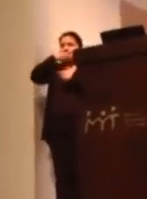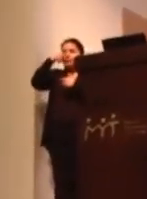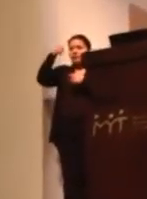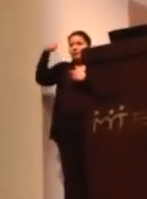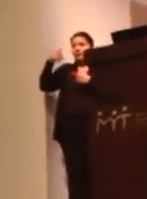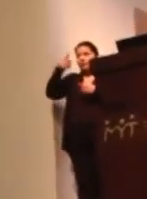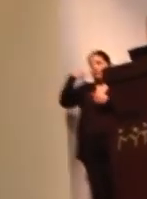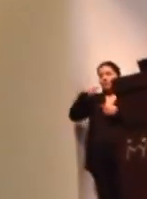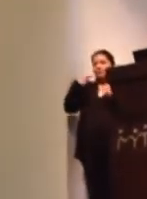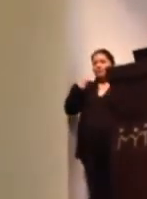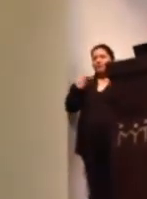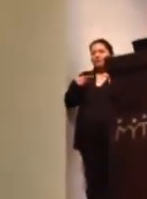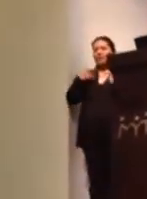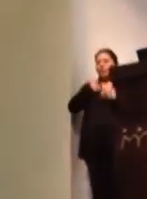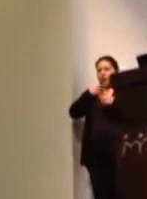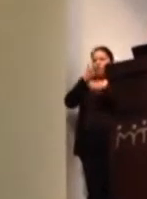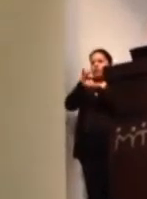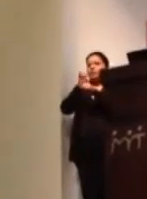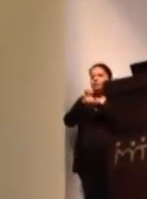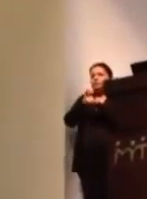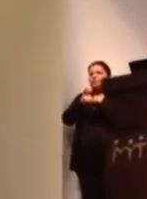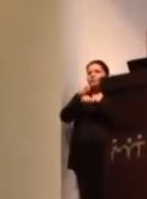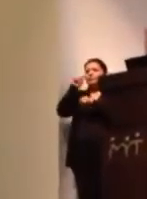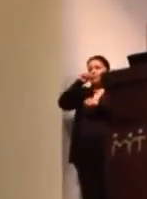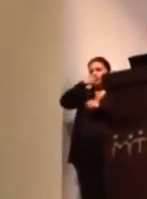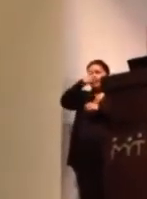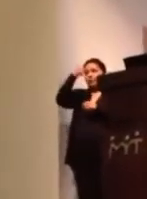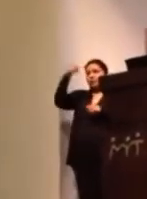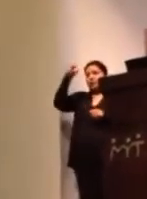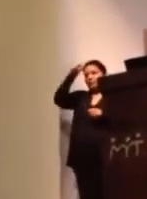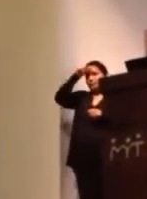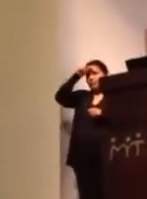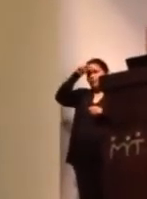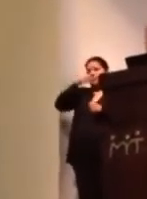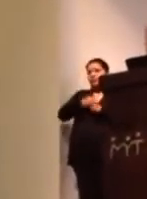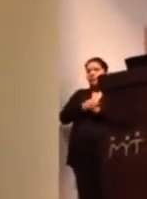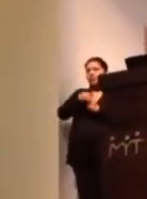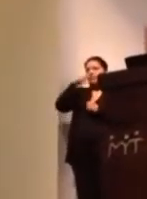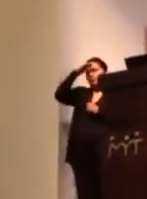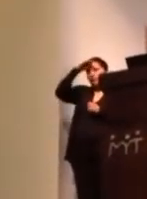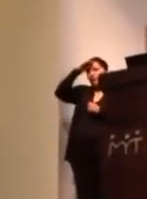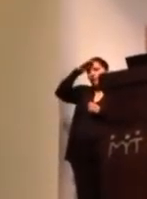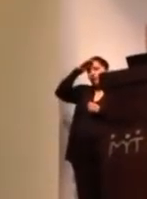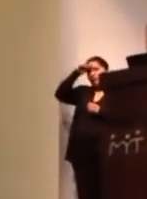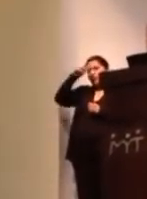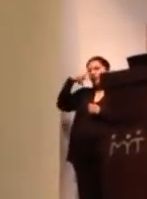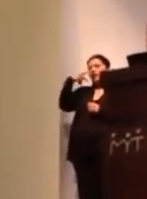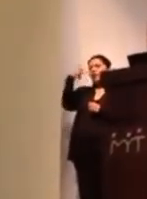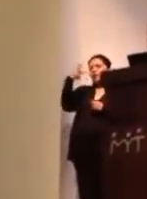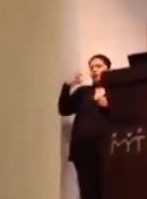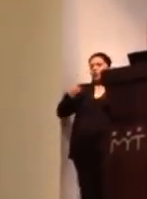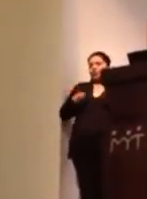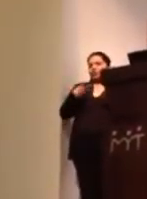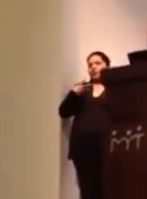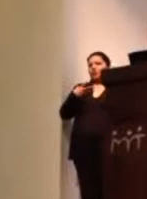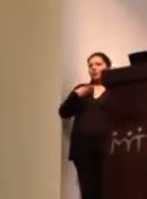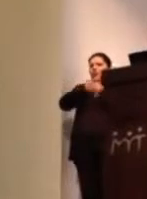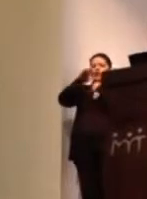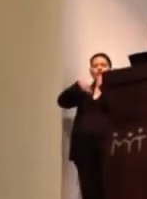Yo les invitaría ahorita a que se imaginen cómo sería su vida viviendo así todo el